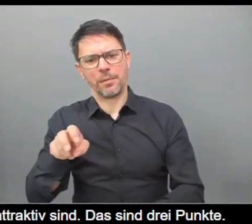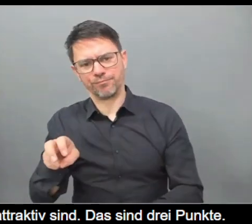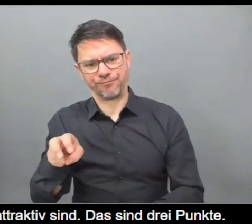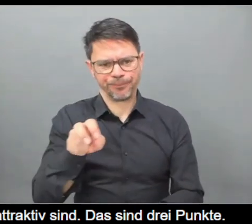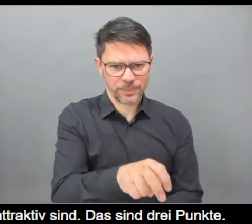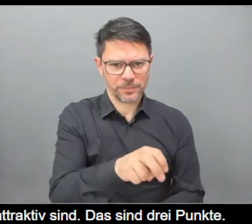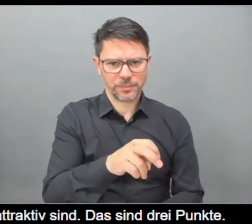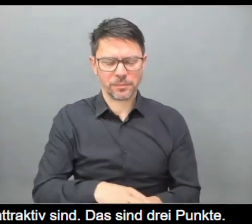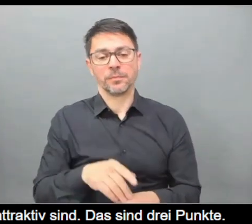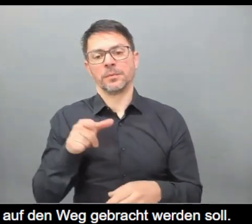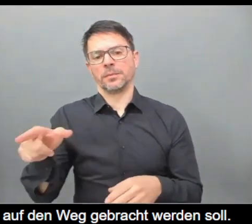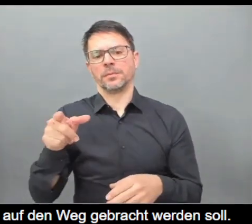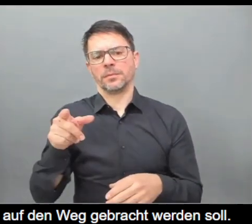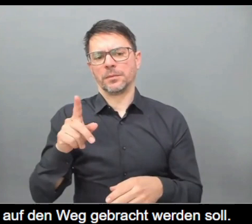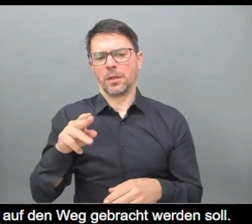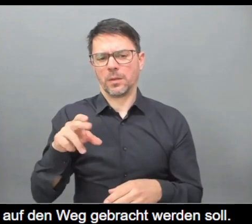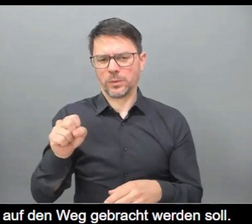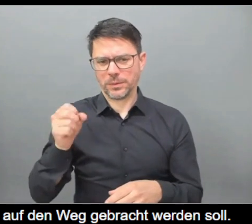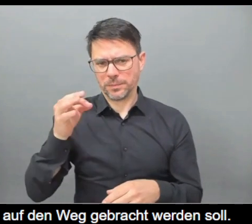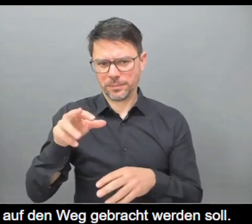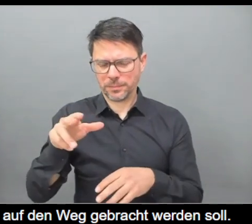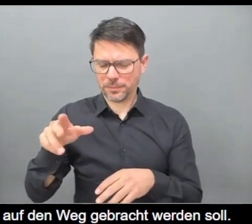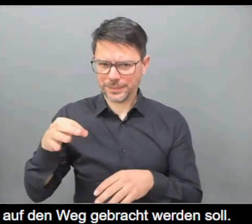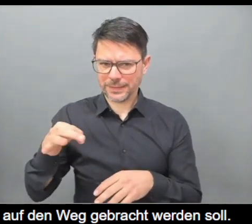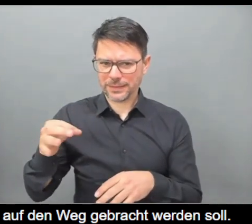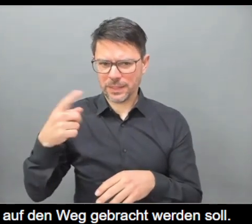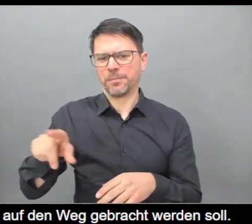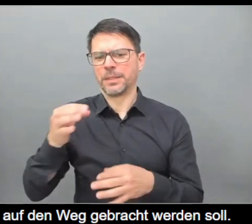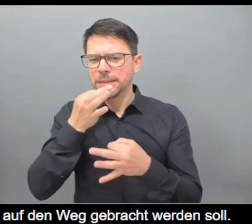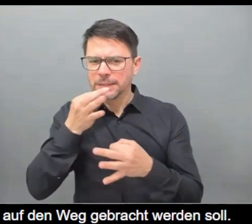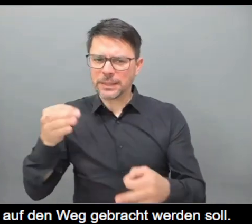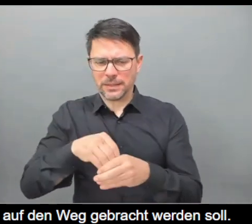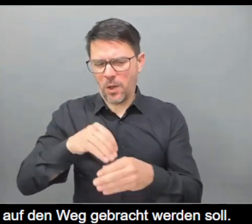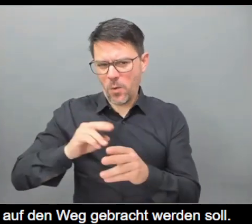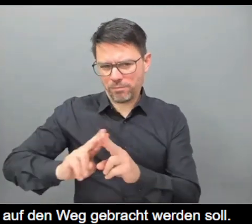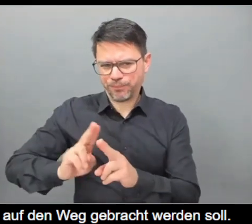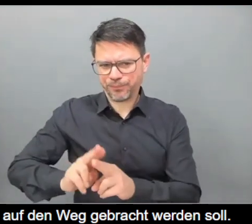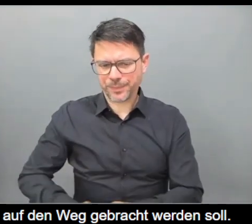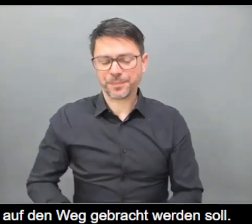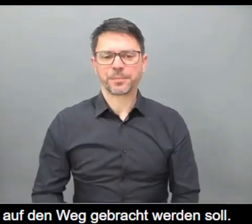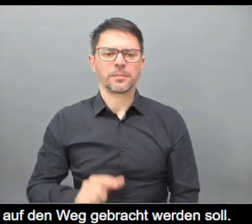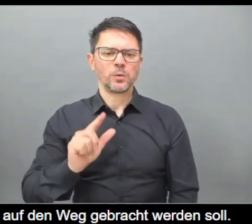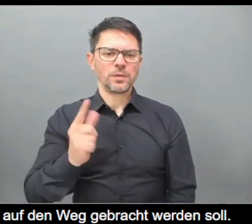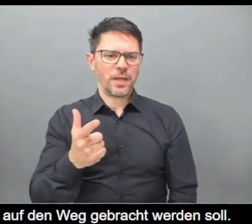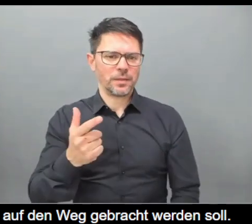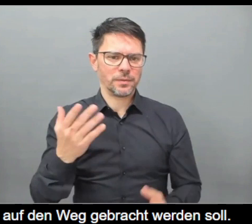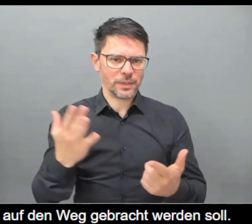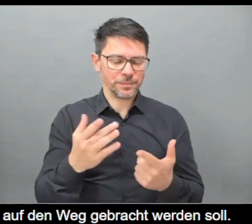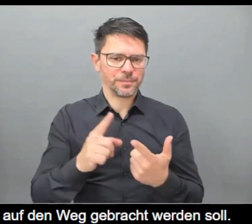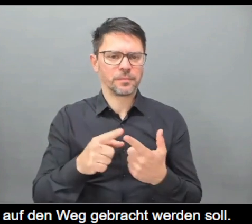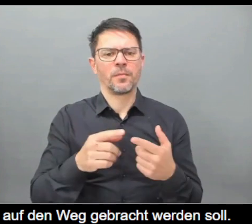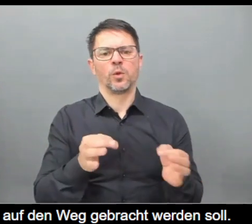des Weiteren hat das Kultusministerium auch das Beratungsangebot ausgeweitet,